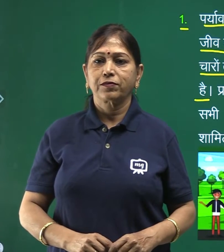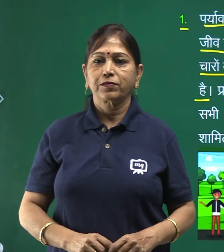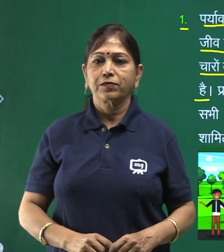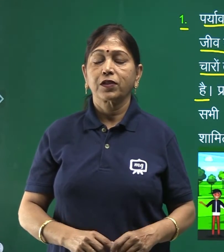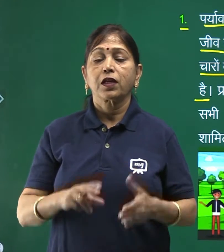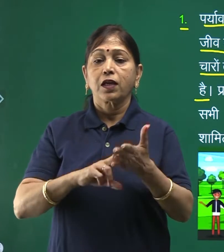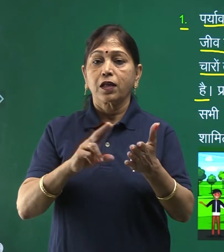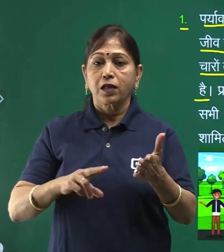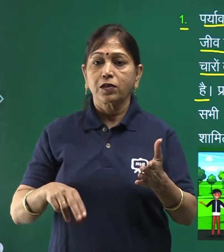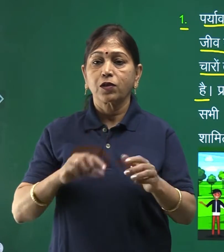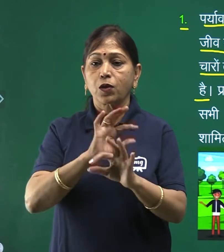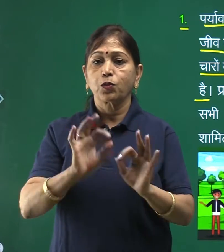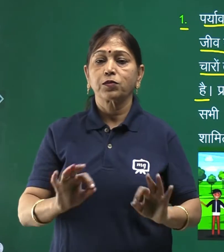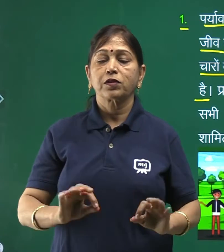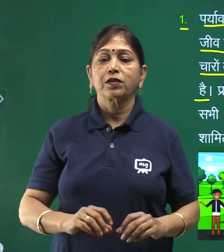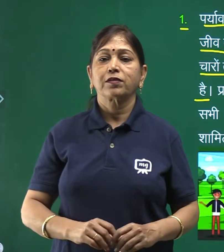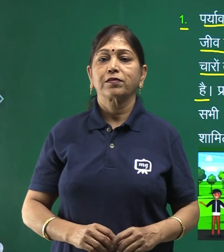प्राकृतिक रूप से